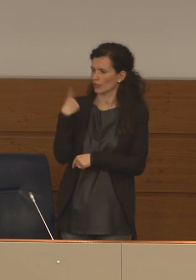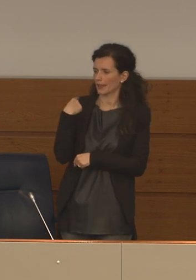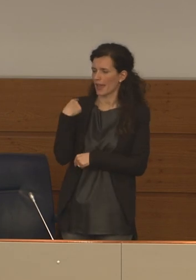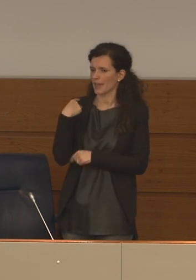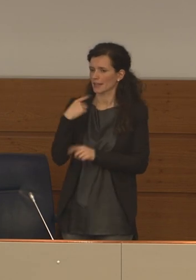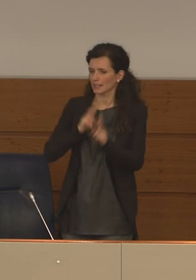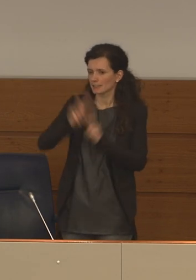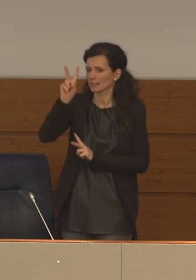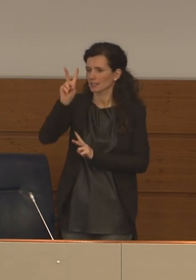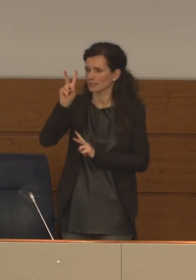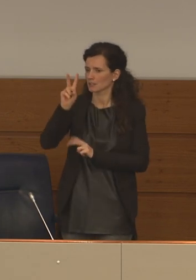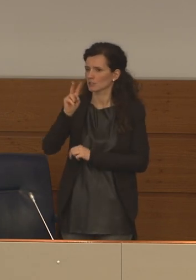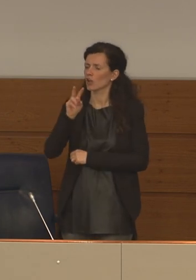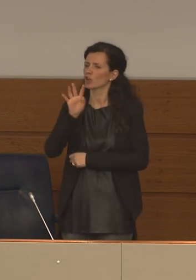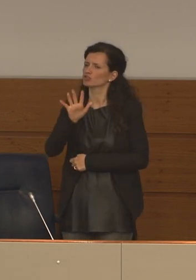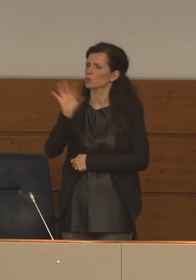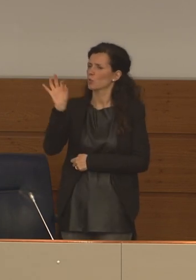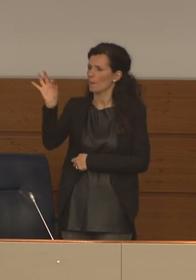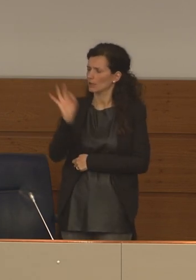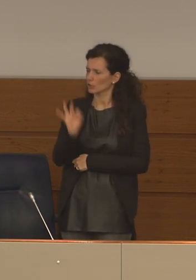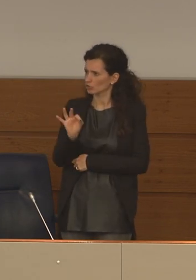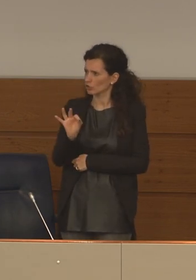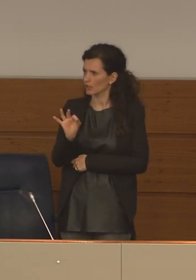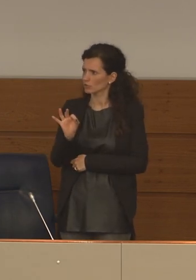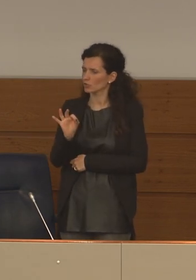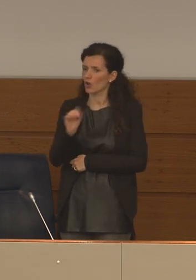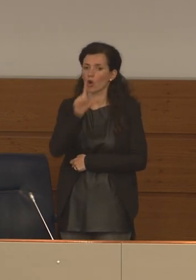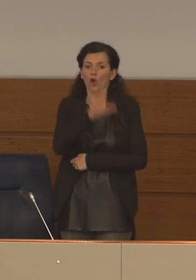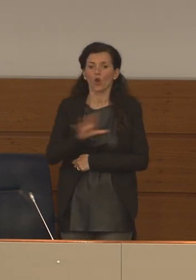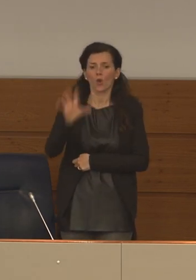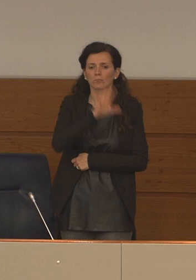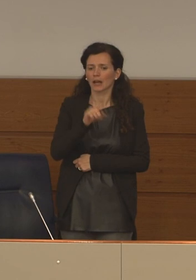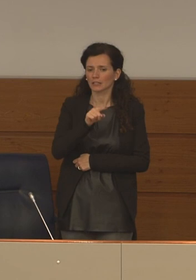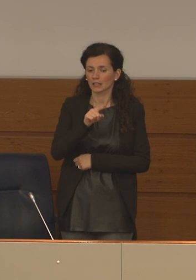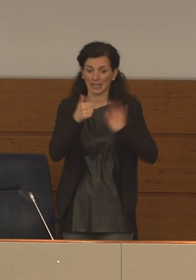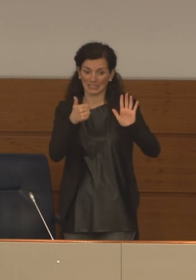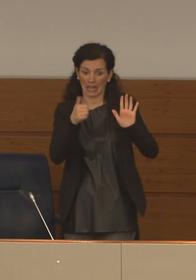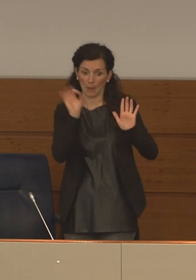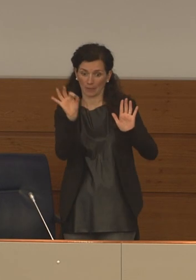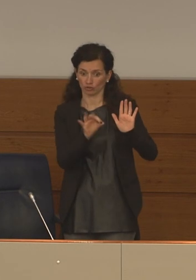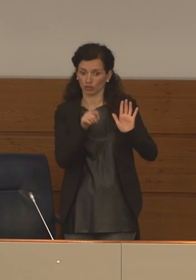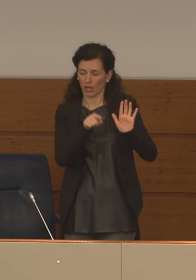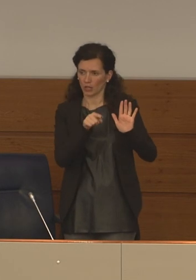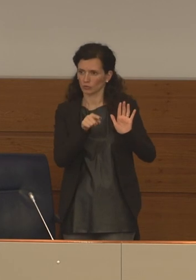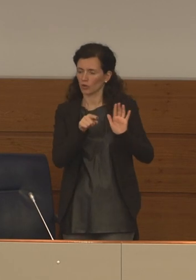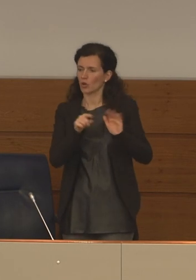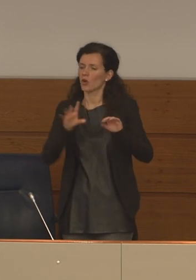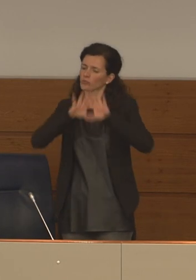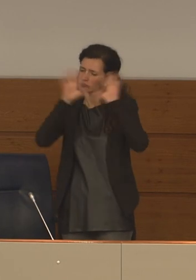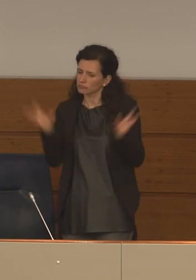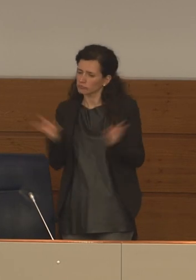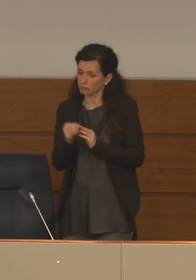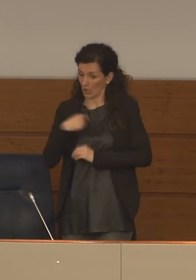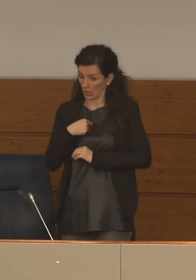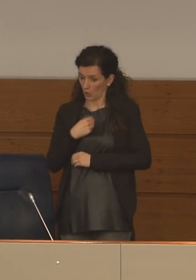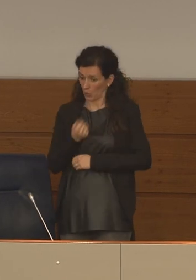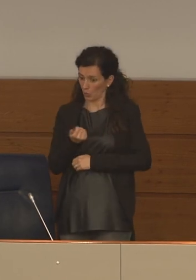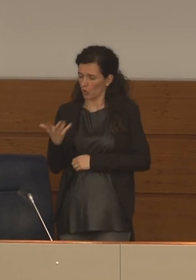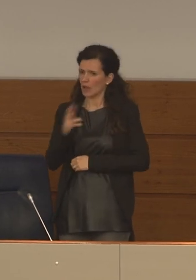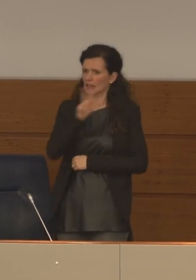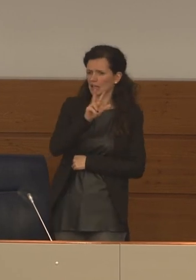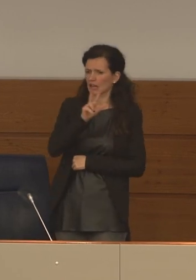nazionale era il 5 per cento ea livello di lombardia è intorno al 6 per cento il tasso globale che ho io è del 34